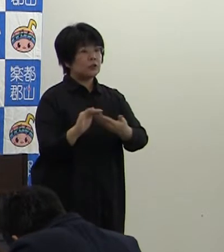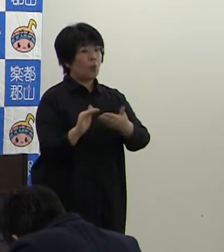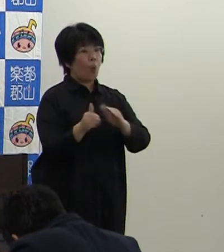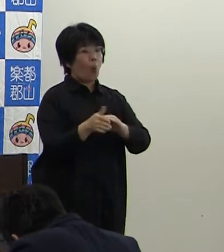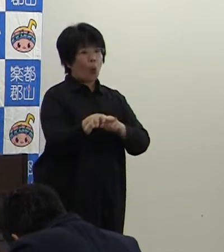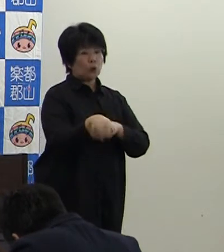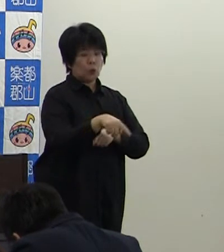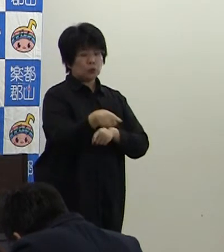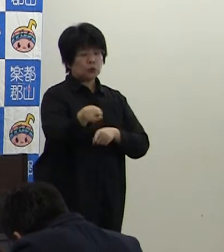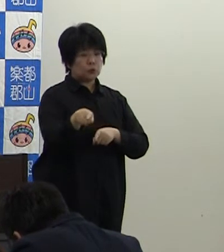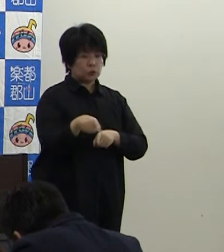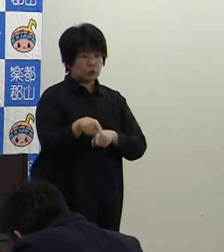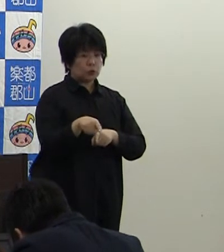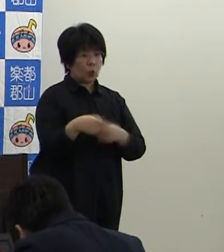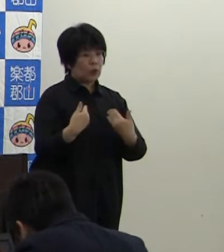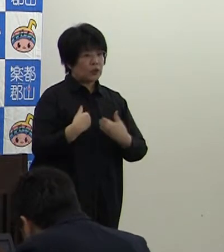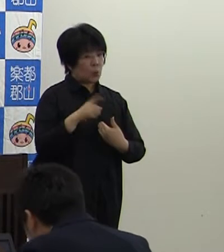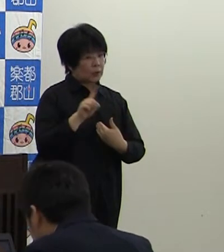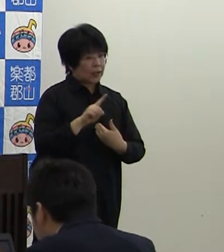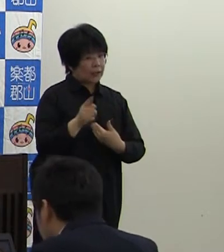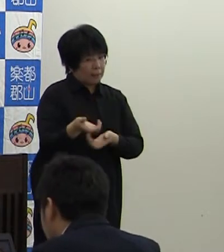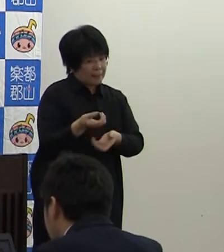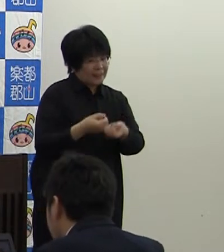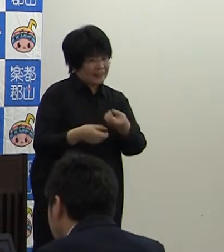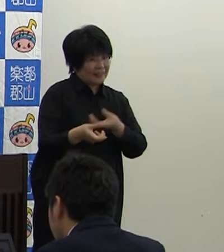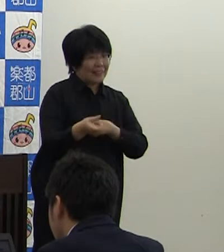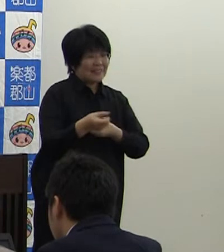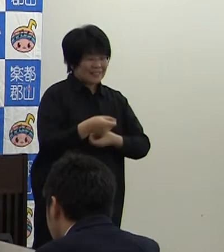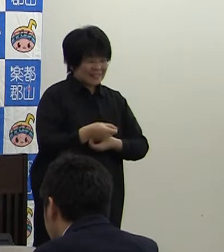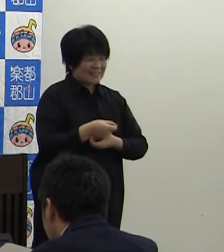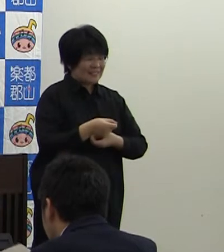その共通課題にしてまいりたいと思っております。